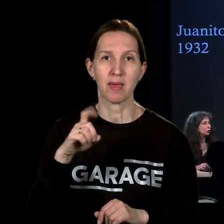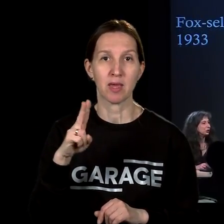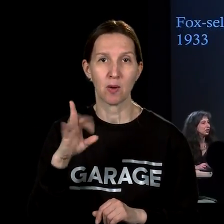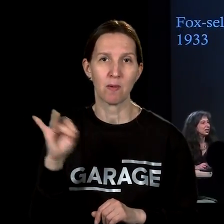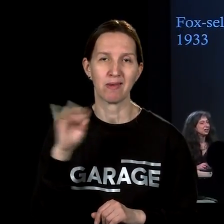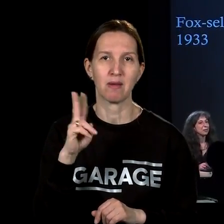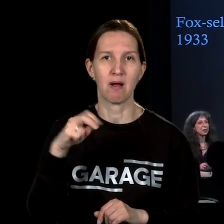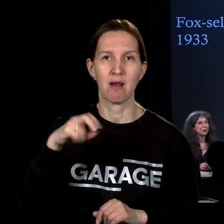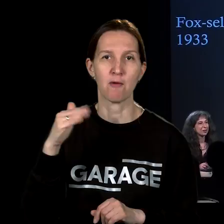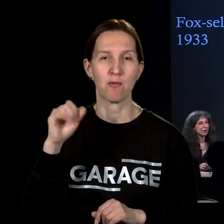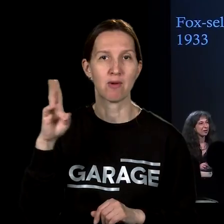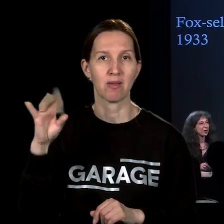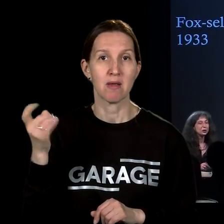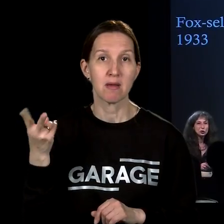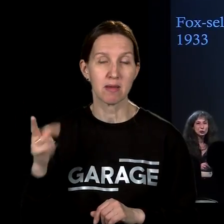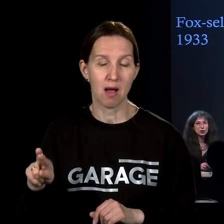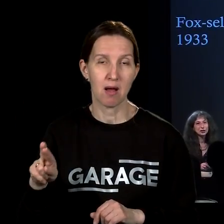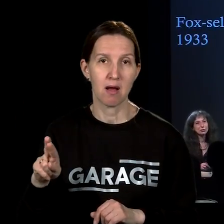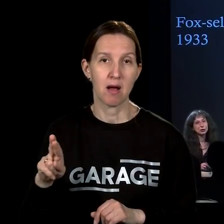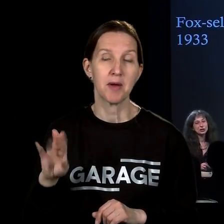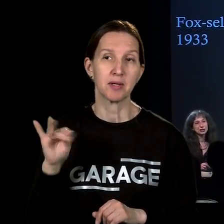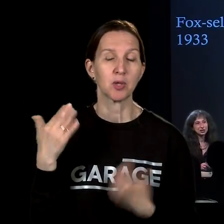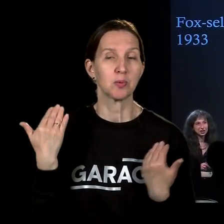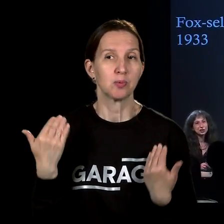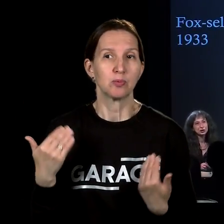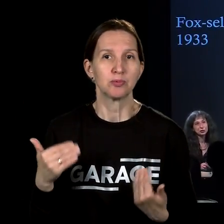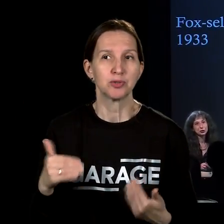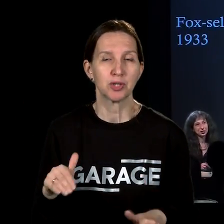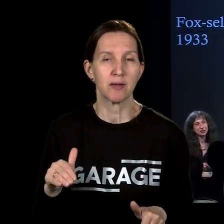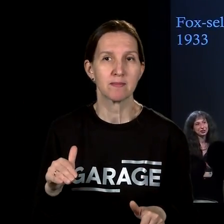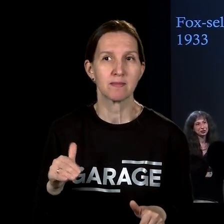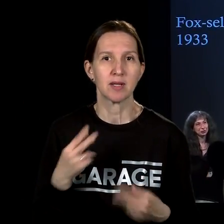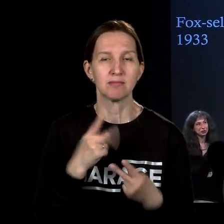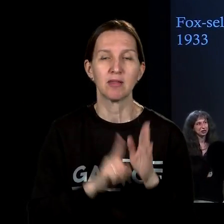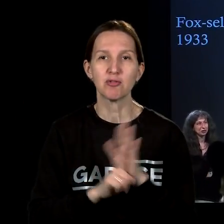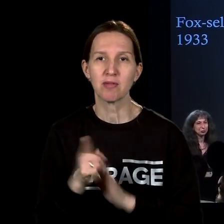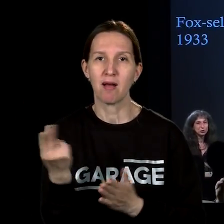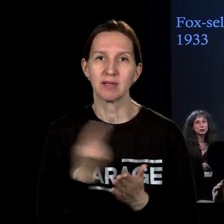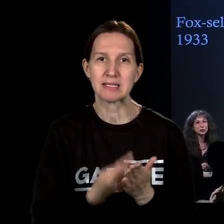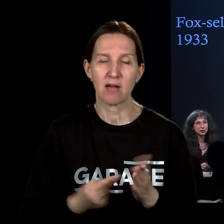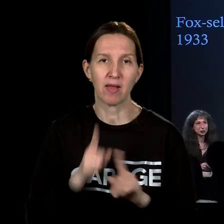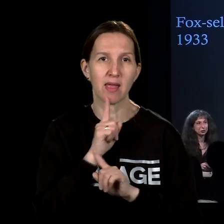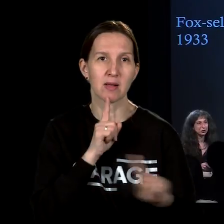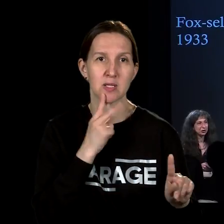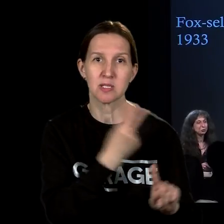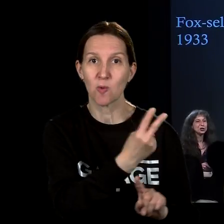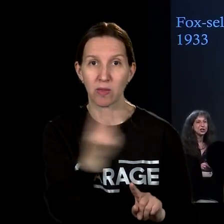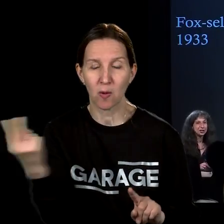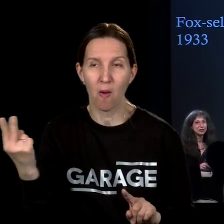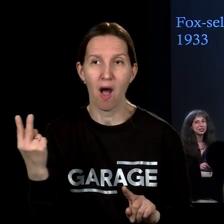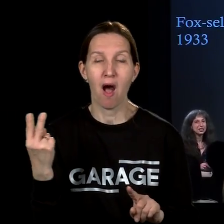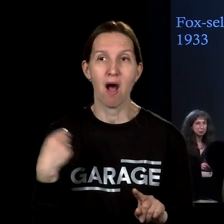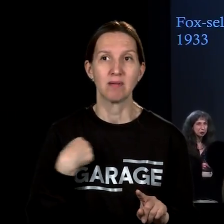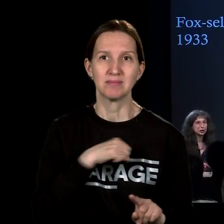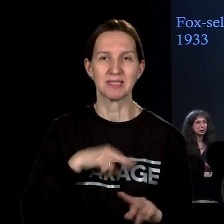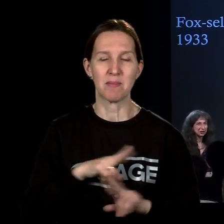уже рисует экзотику глазами экзотического персонажа, да, вот не японец, приехавший в Париж, а